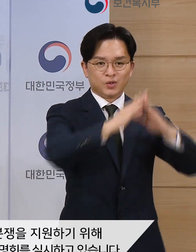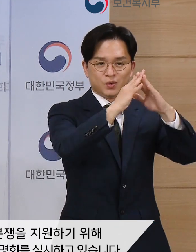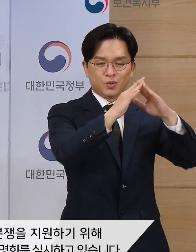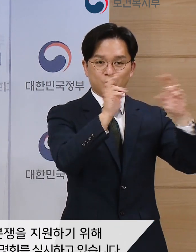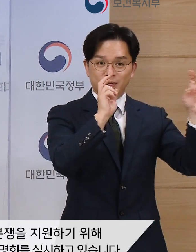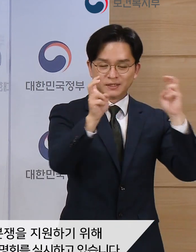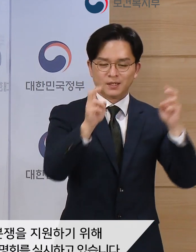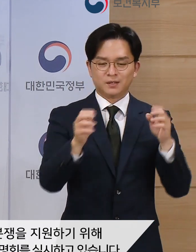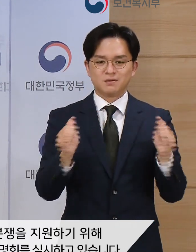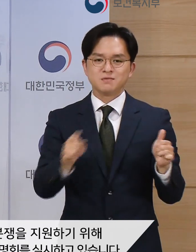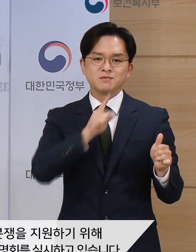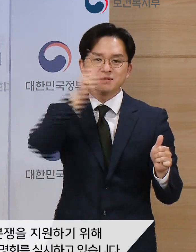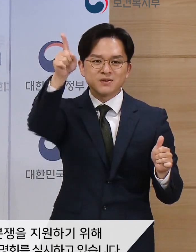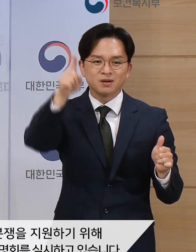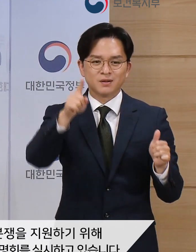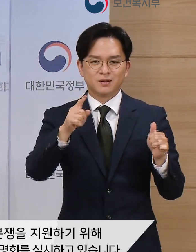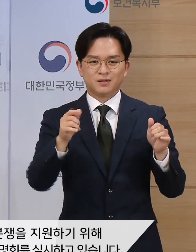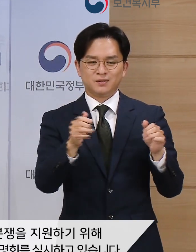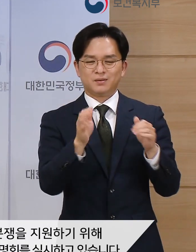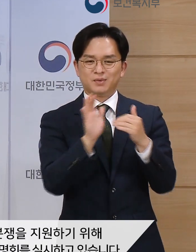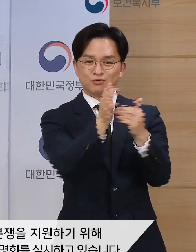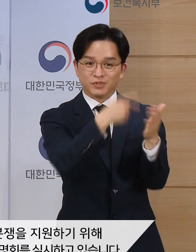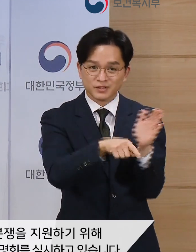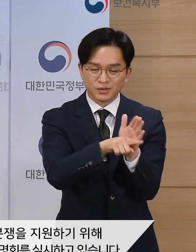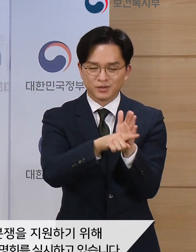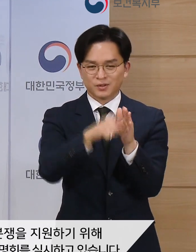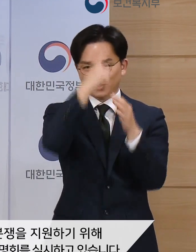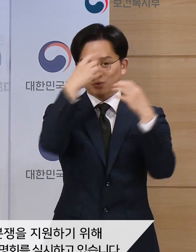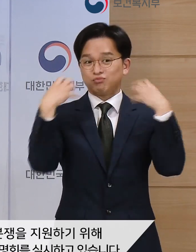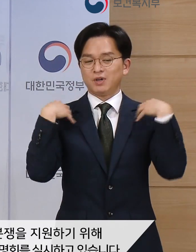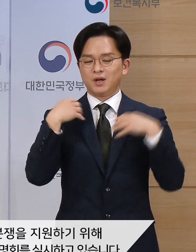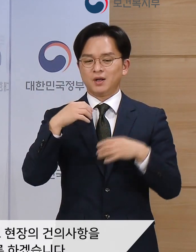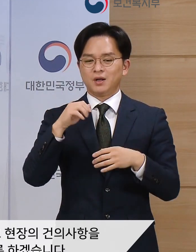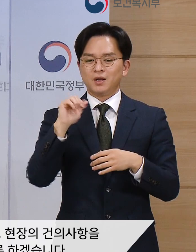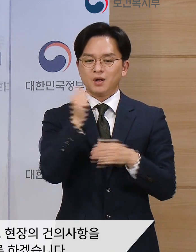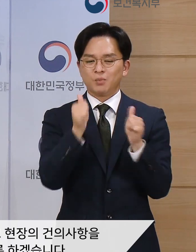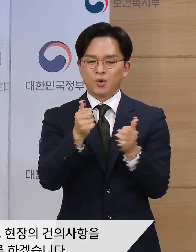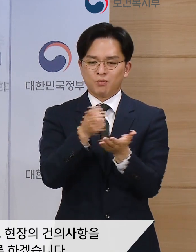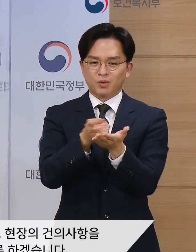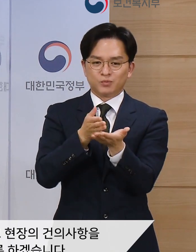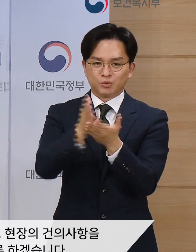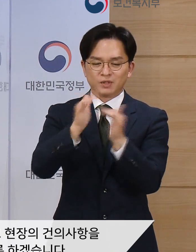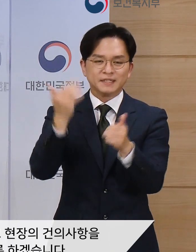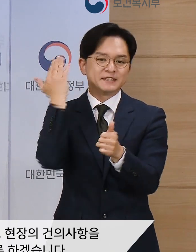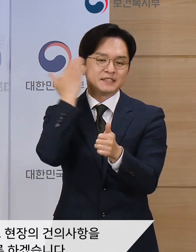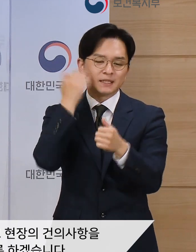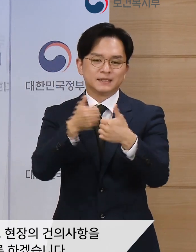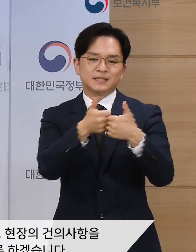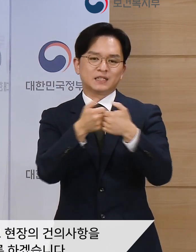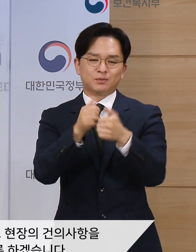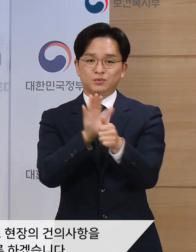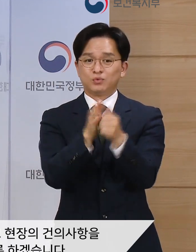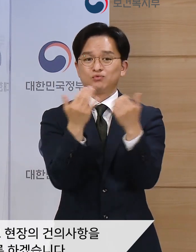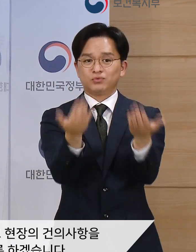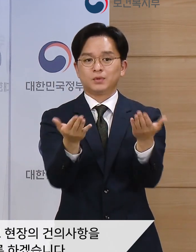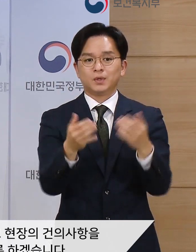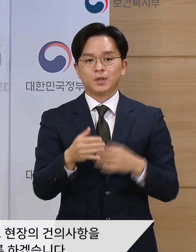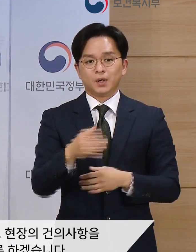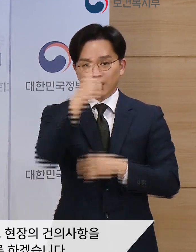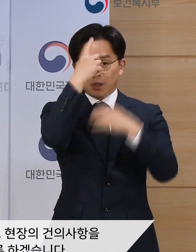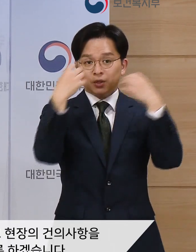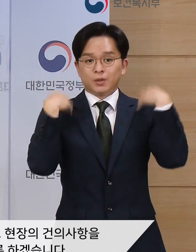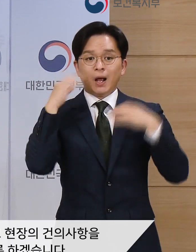법률 컨설팅과 설명회를 실시하고 있습니다. 정부는 앞으로도 해외 근로자 방역